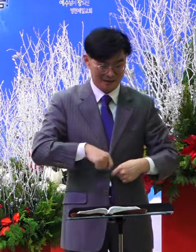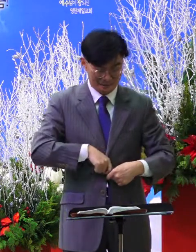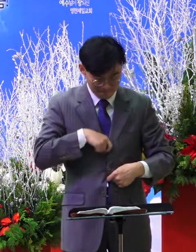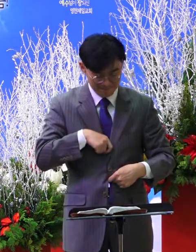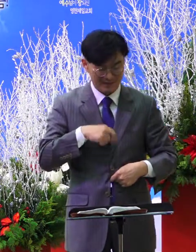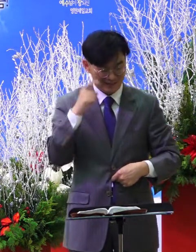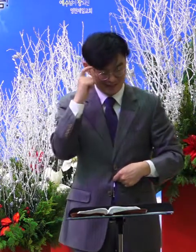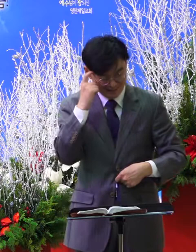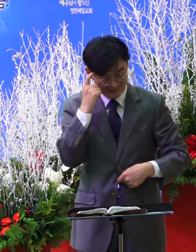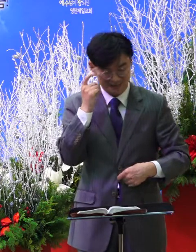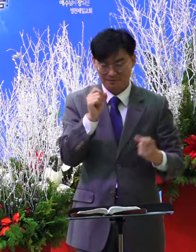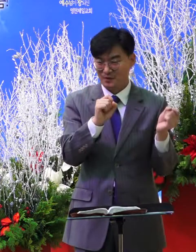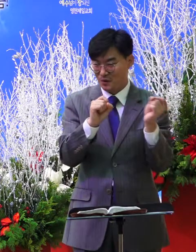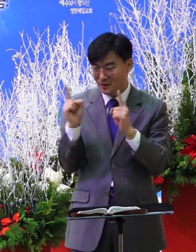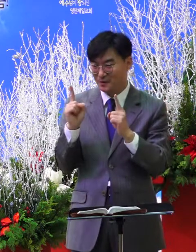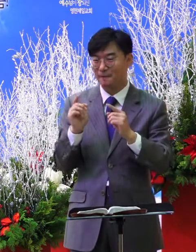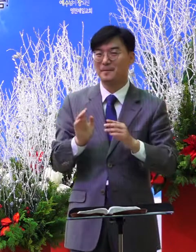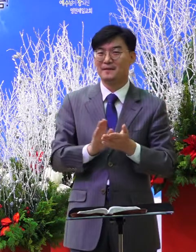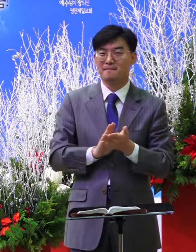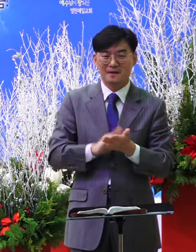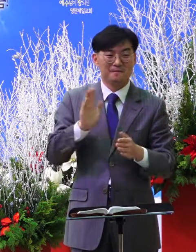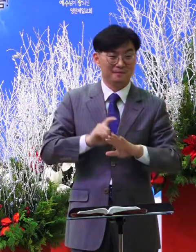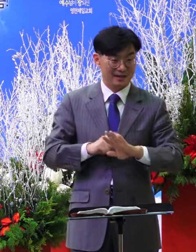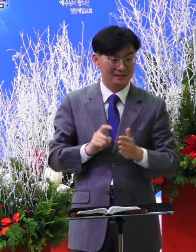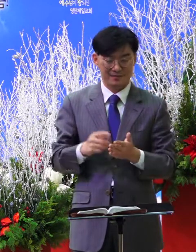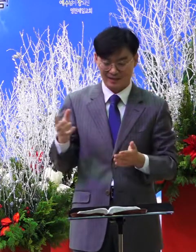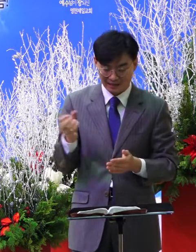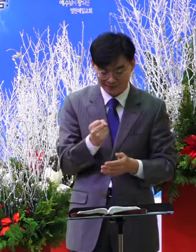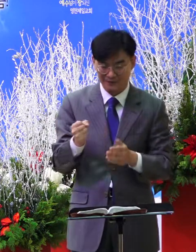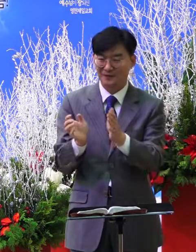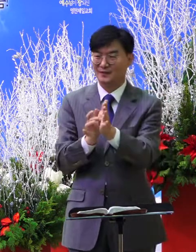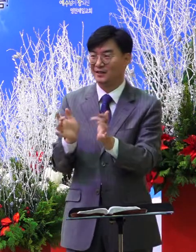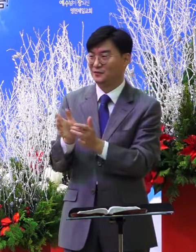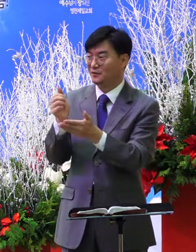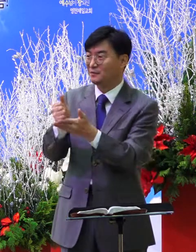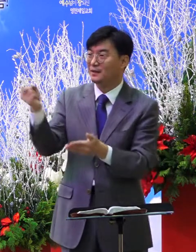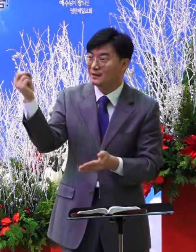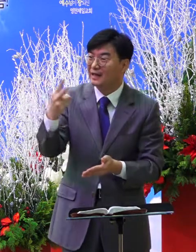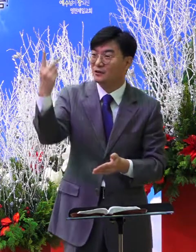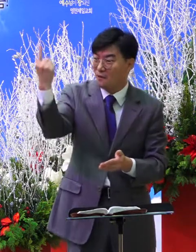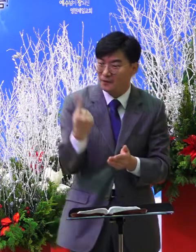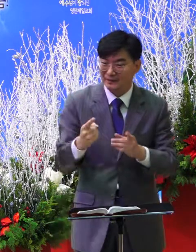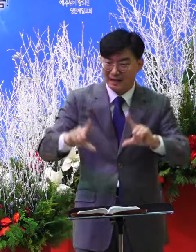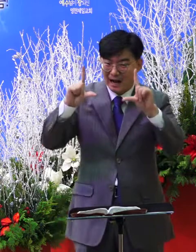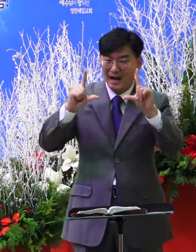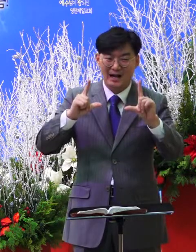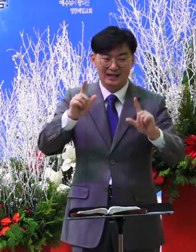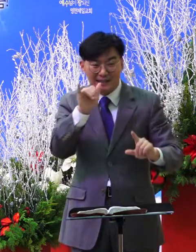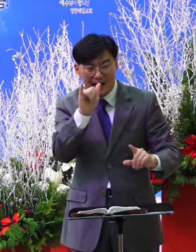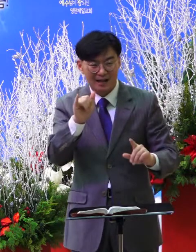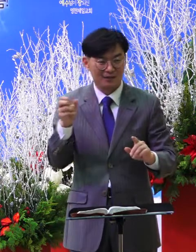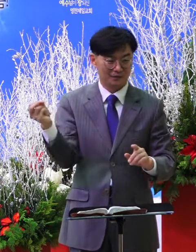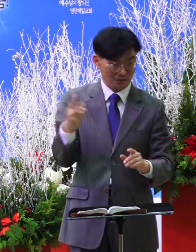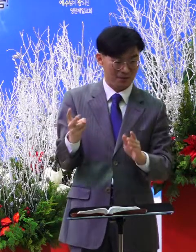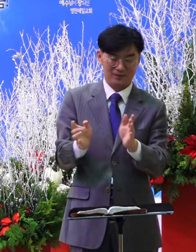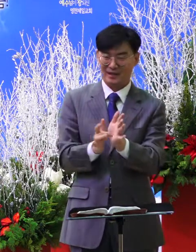삶을 다시 뜨겁게 충성스럽게 살아갈 수 있기를 소망합니다. 우리가 주님을 알 뿐만